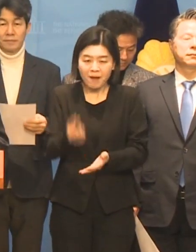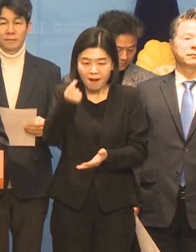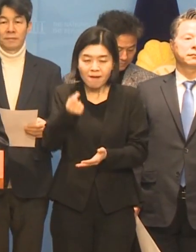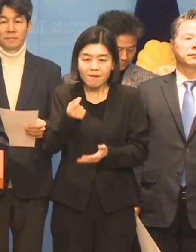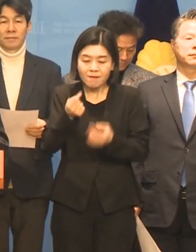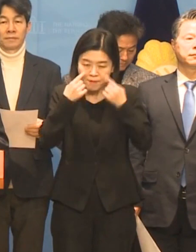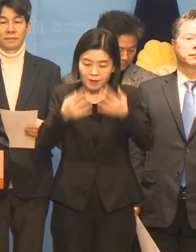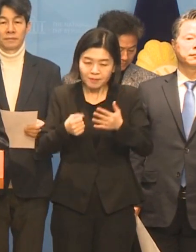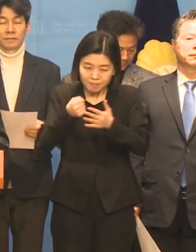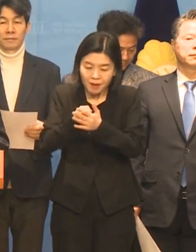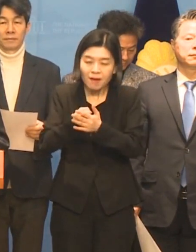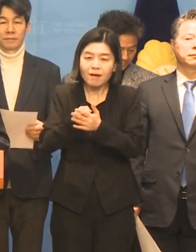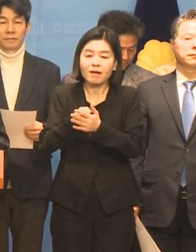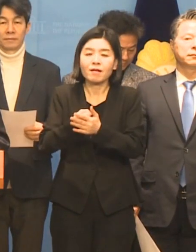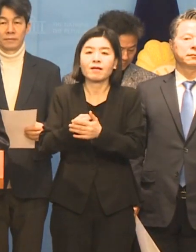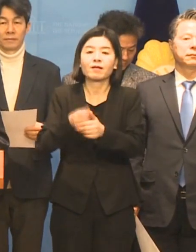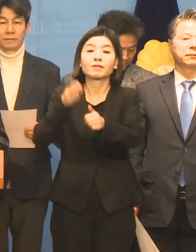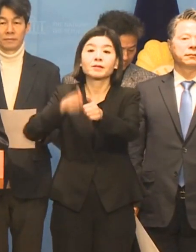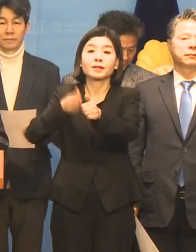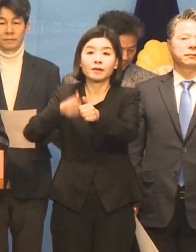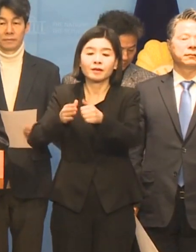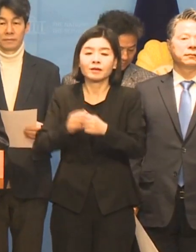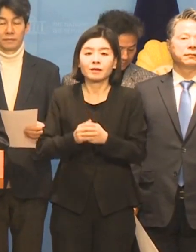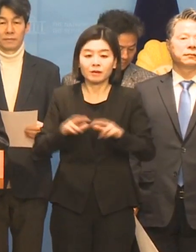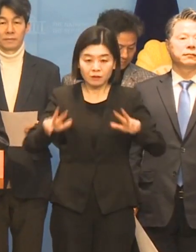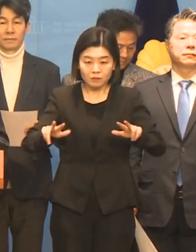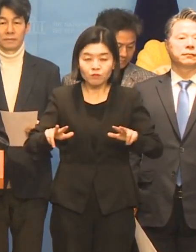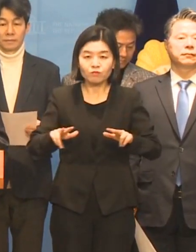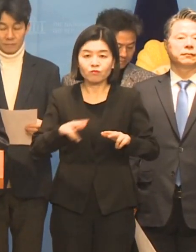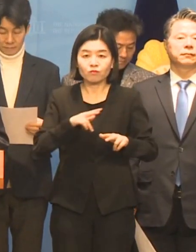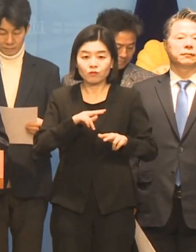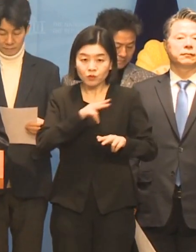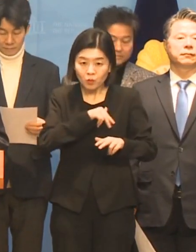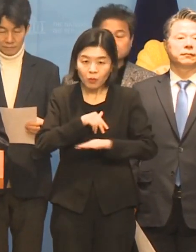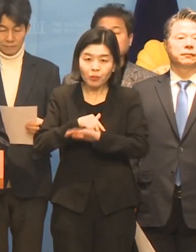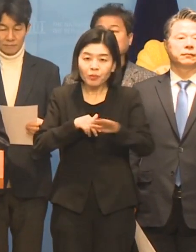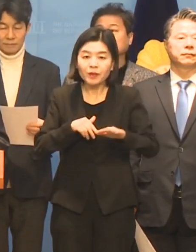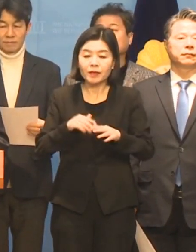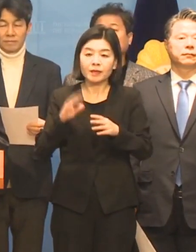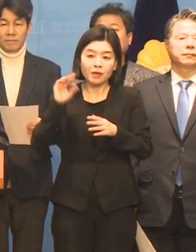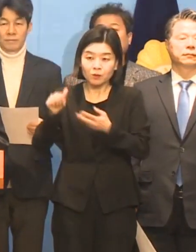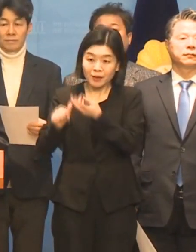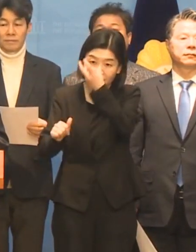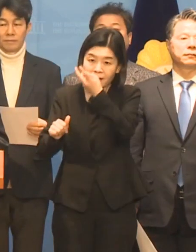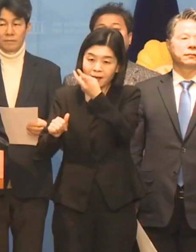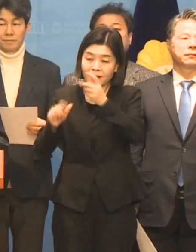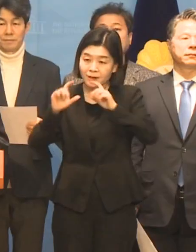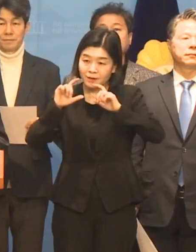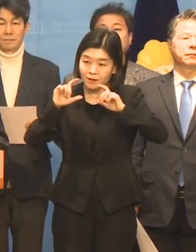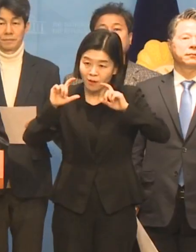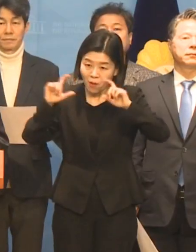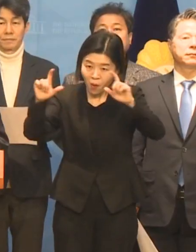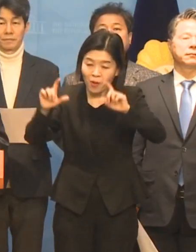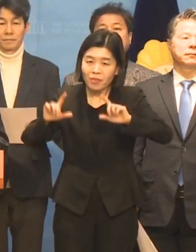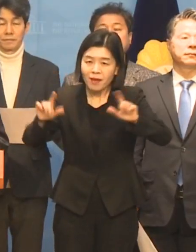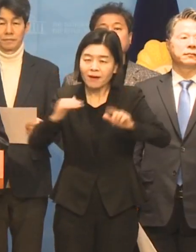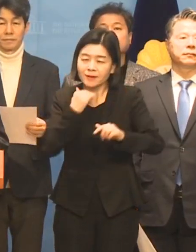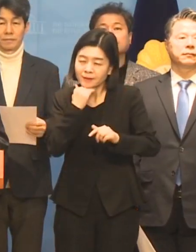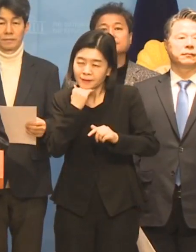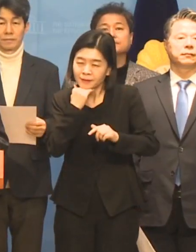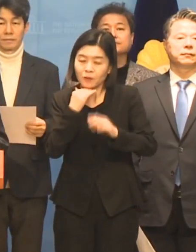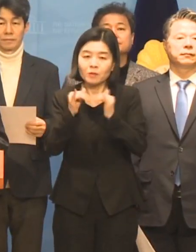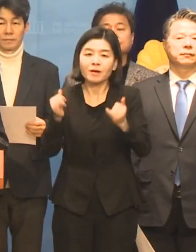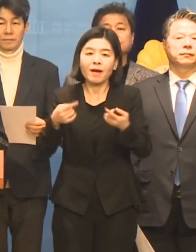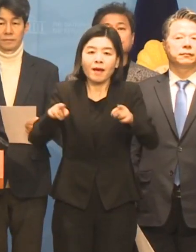결정을 내려야 합니다. 저희 재선 의원들은 탄핵 선고의 그날까지 국민과 함께 행동할